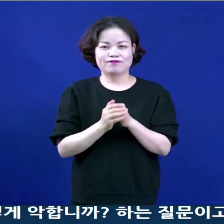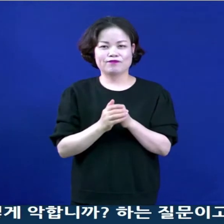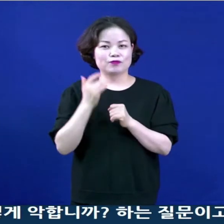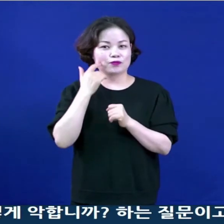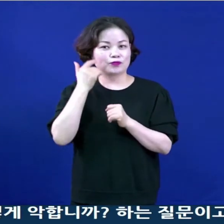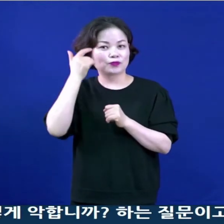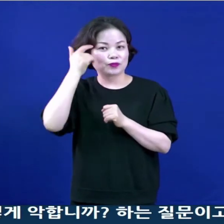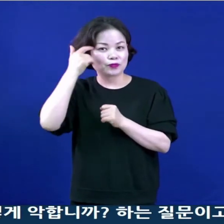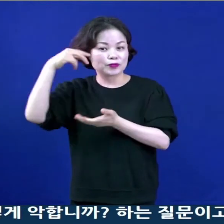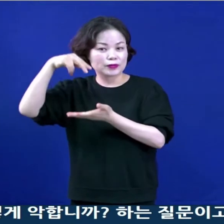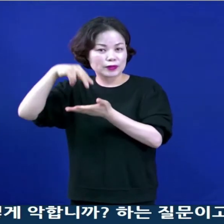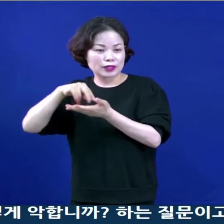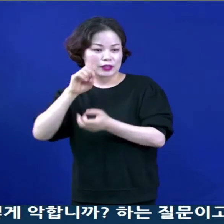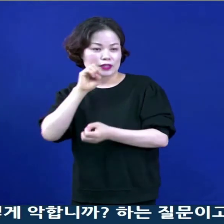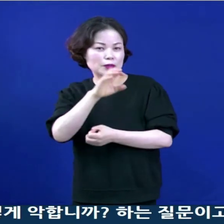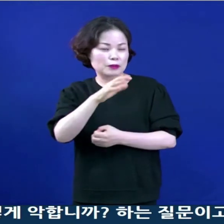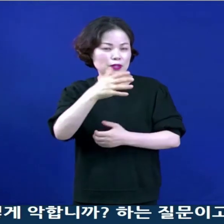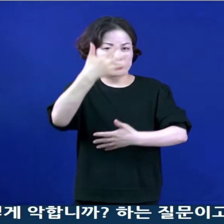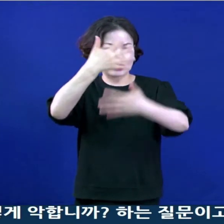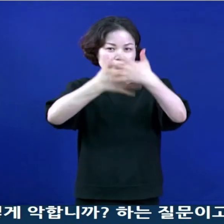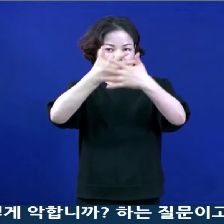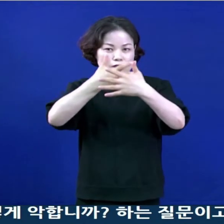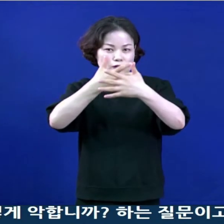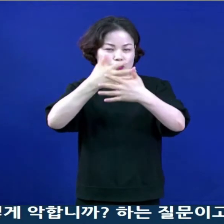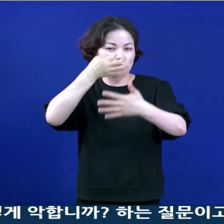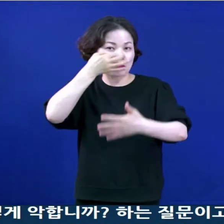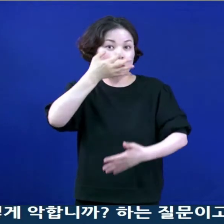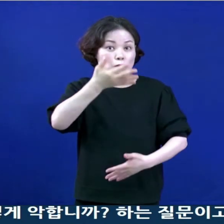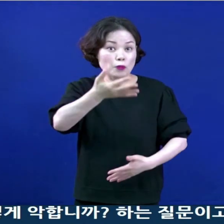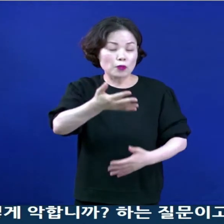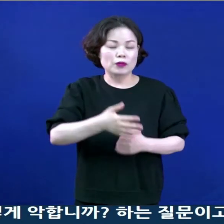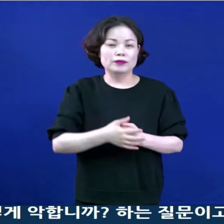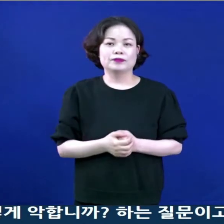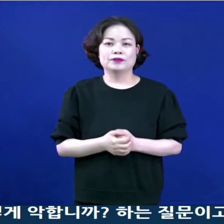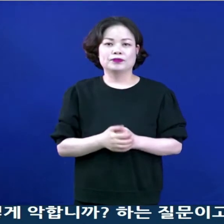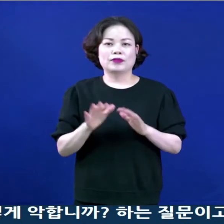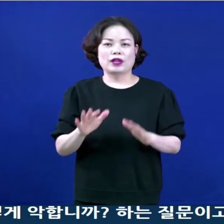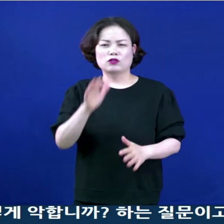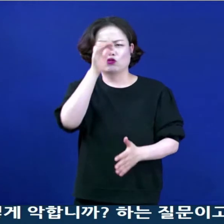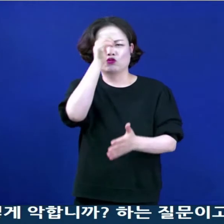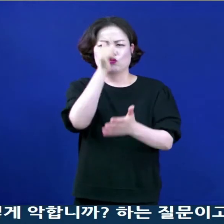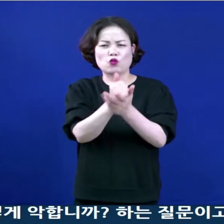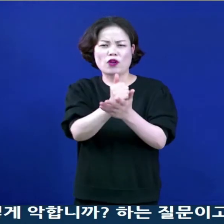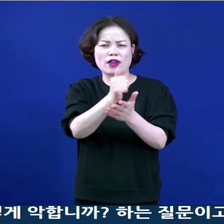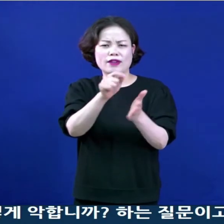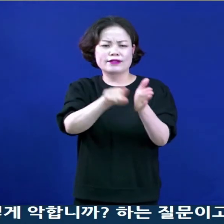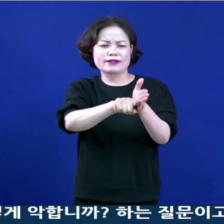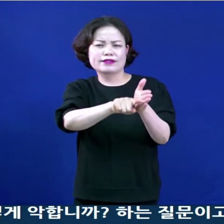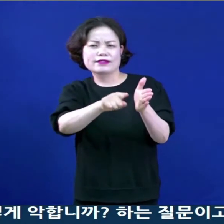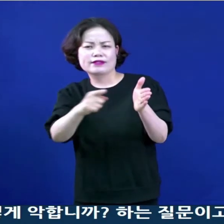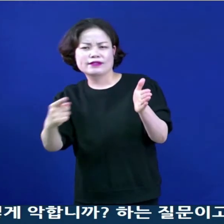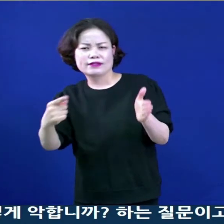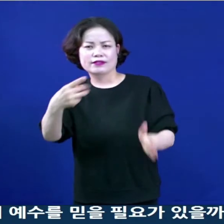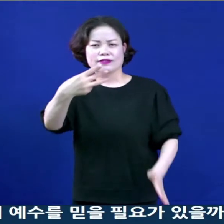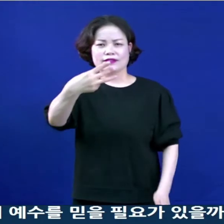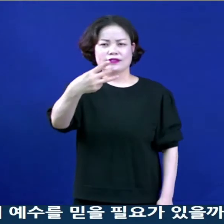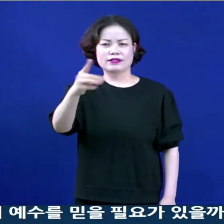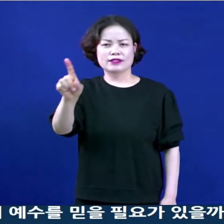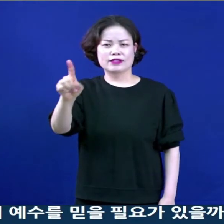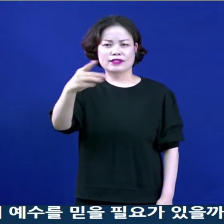나름대로 답변해 드린 내용이 영상 제작으로 나갔지만, 오늘 이 죄와 타락의 문제를 위해서 이 부분을 좀